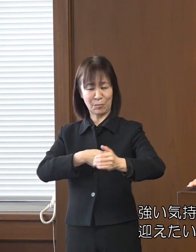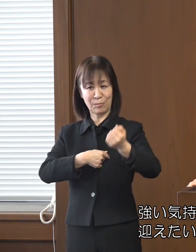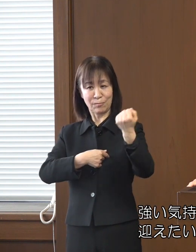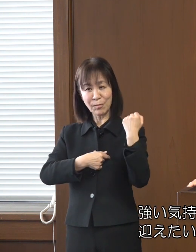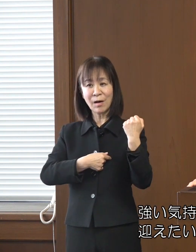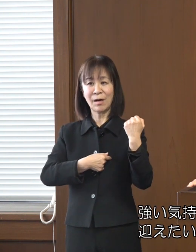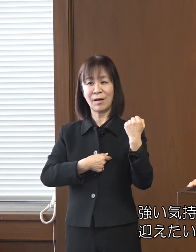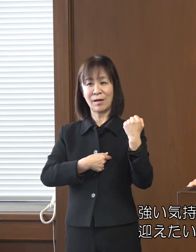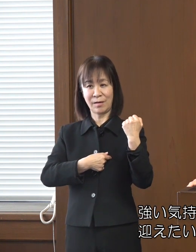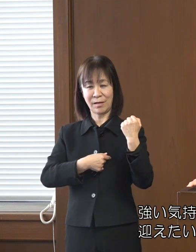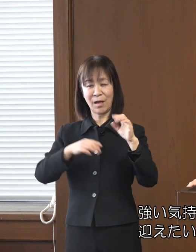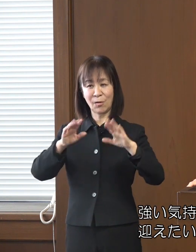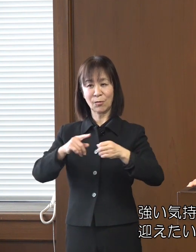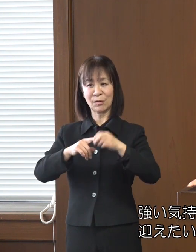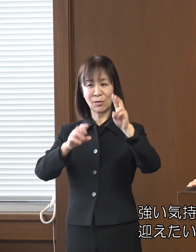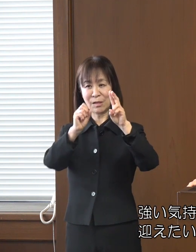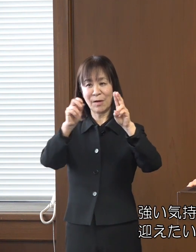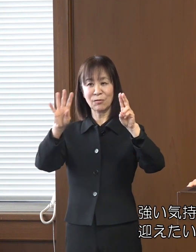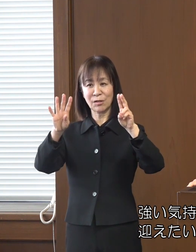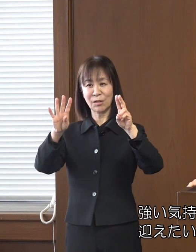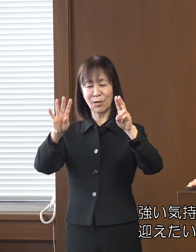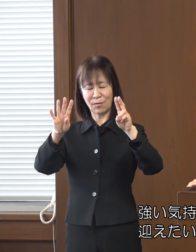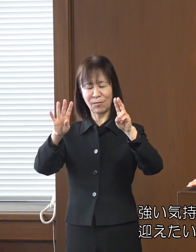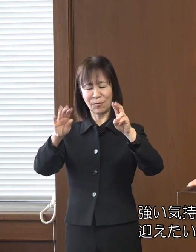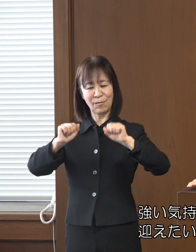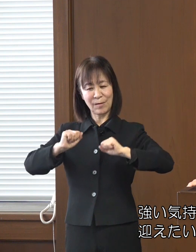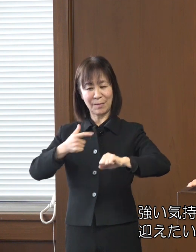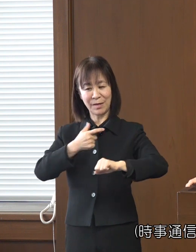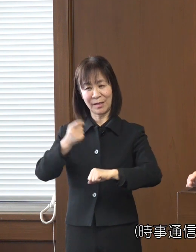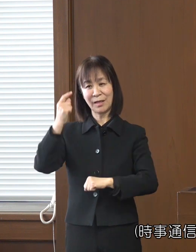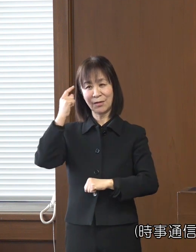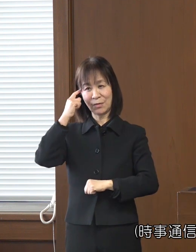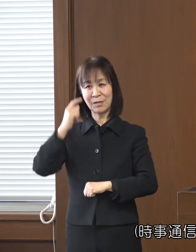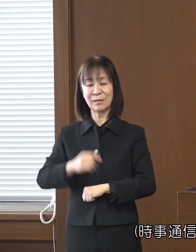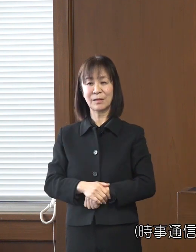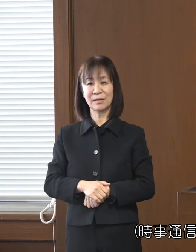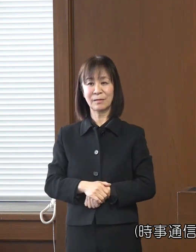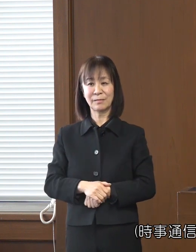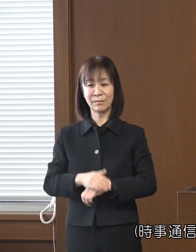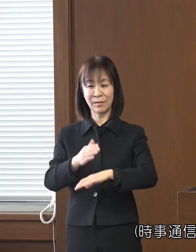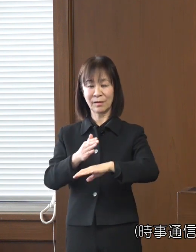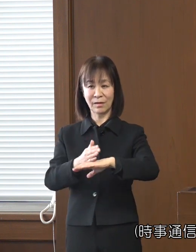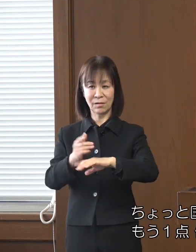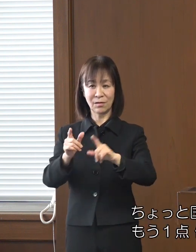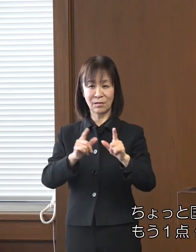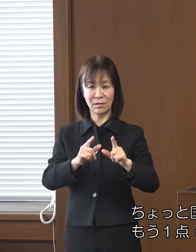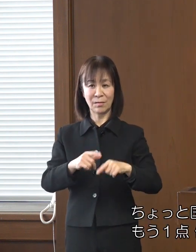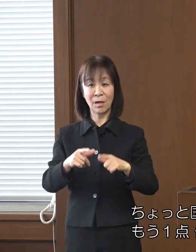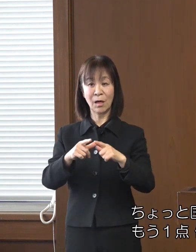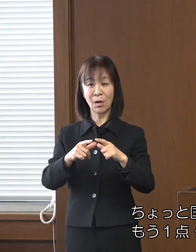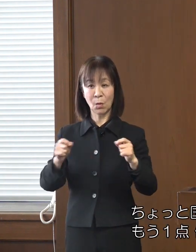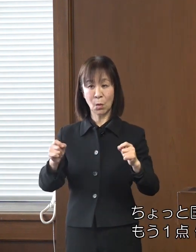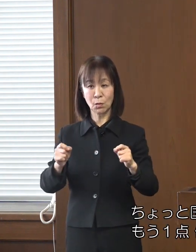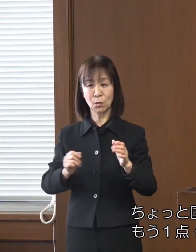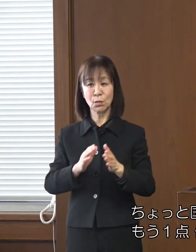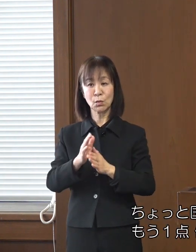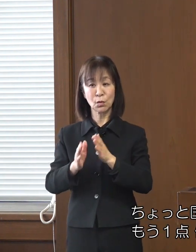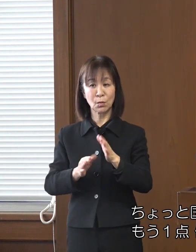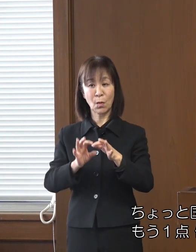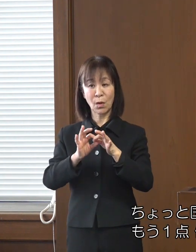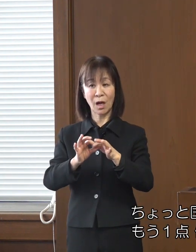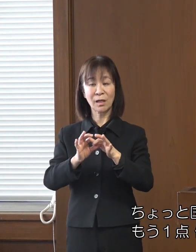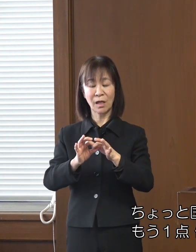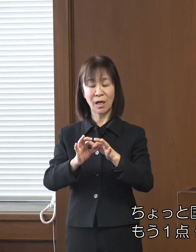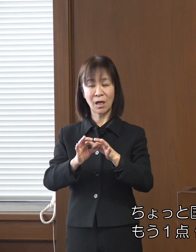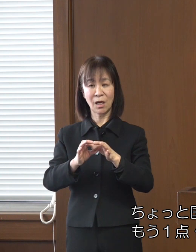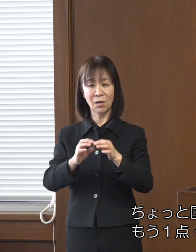で、今年の2024を迎えたいというふうに思っております。 ございます。ちょっと国スポの関連でもう一点伺いた